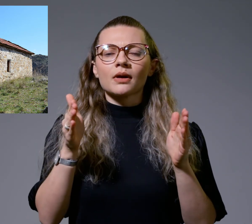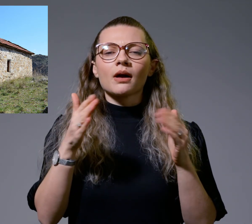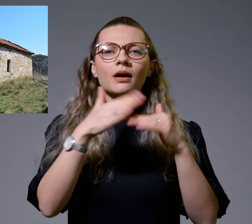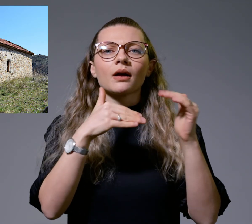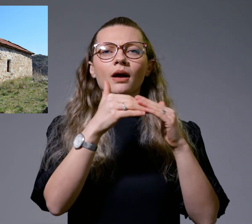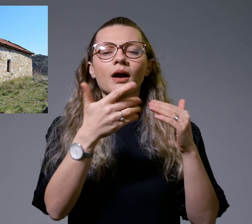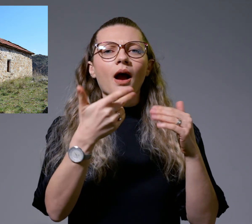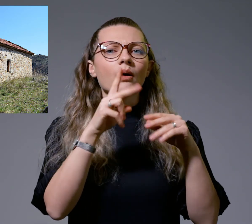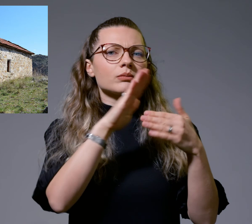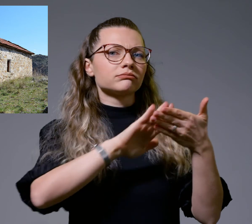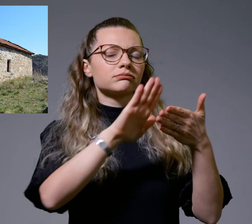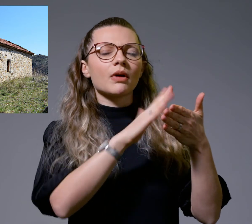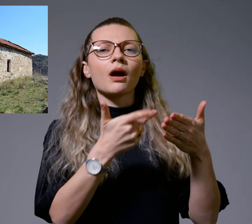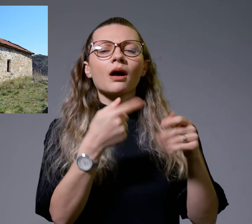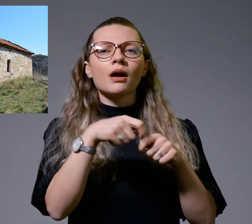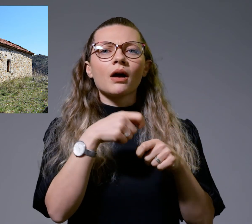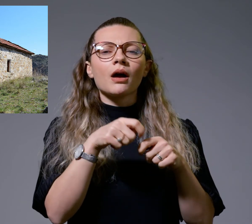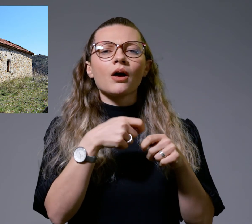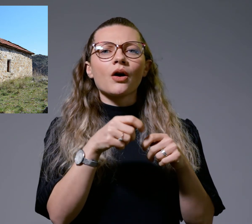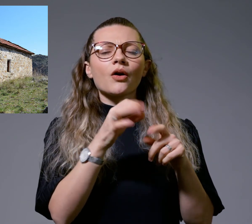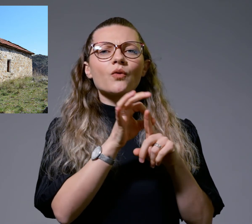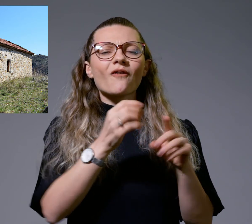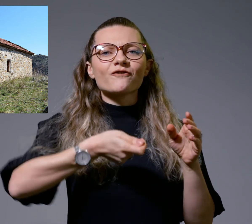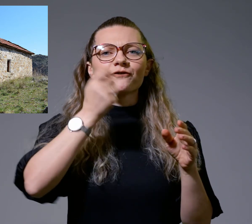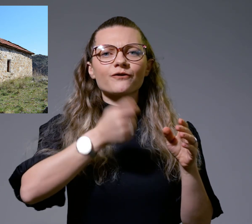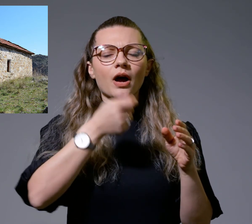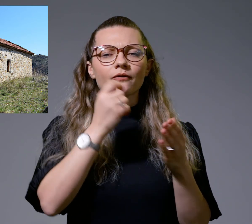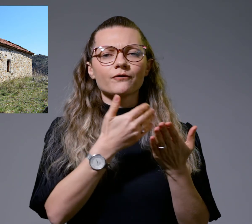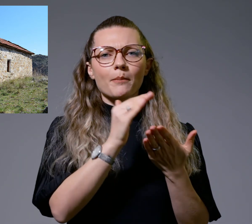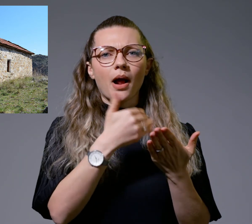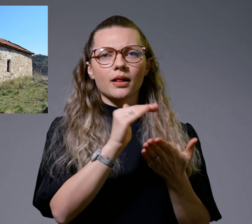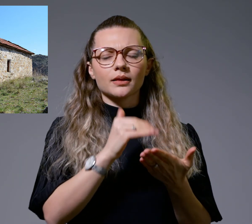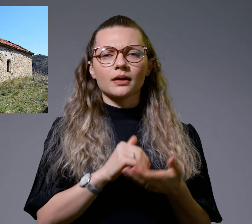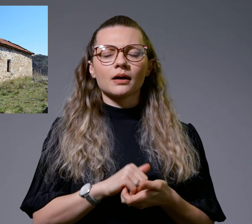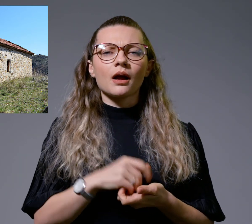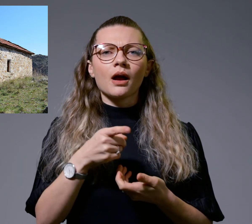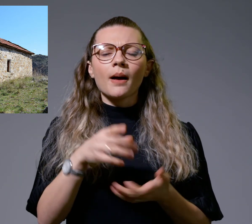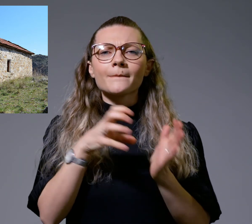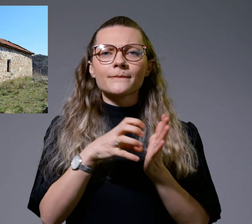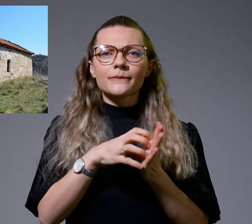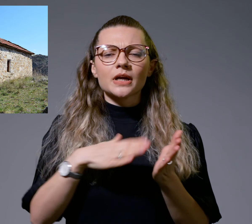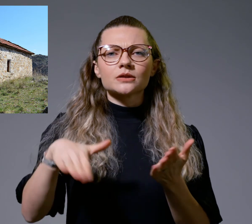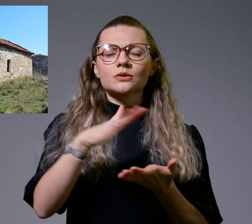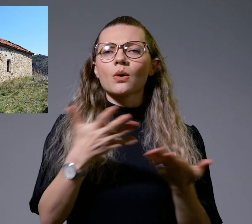се обработени со фугован варов малтер. Теренот врз кој е изградена